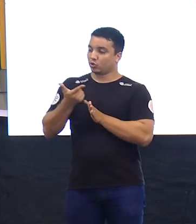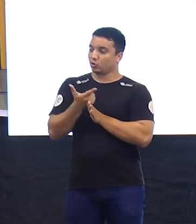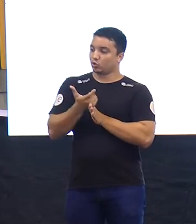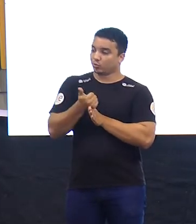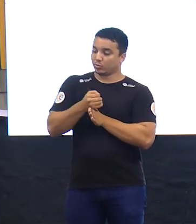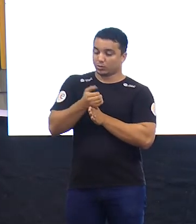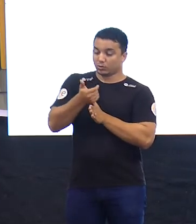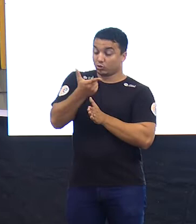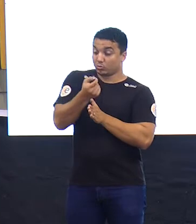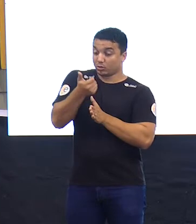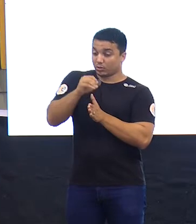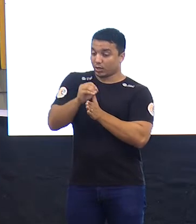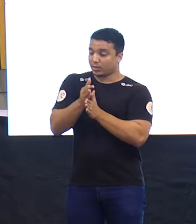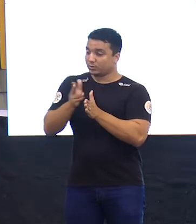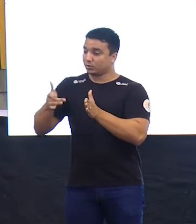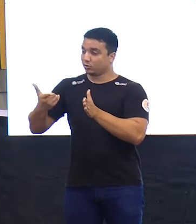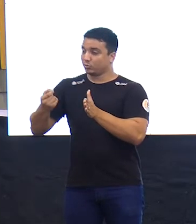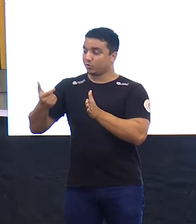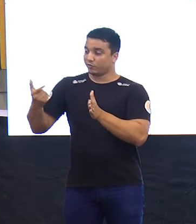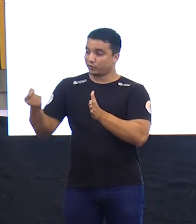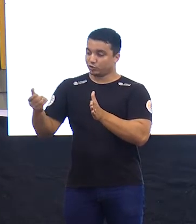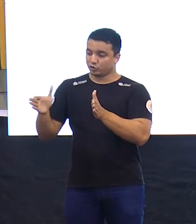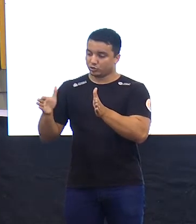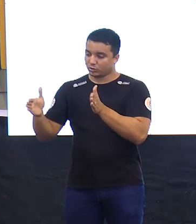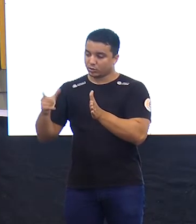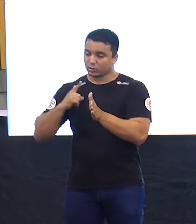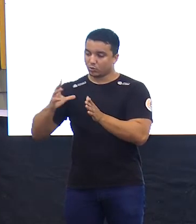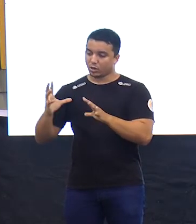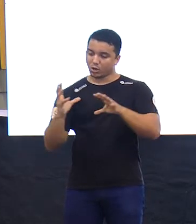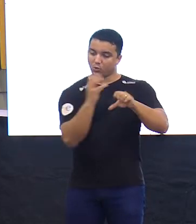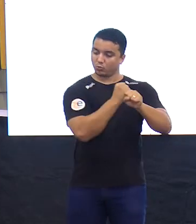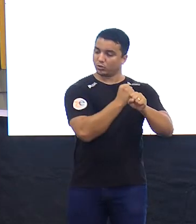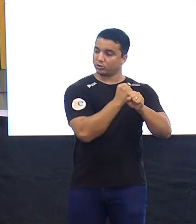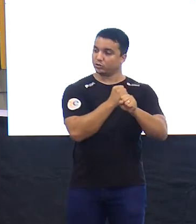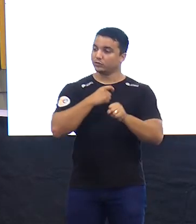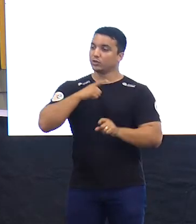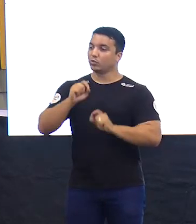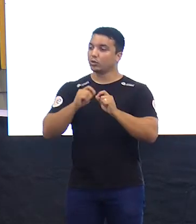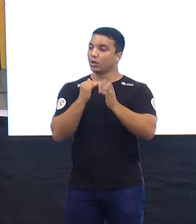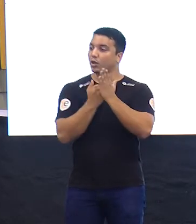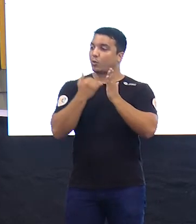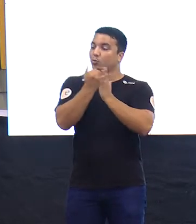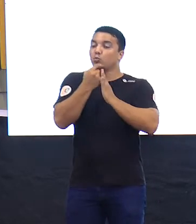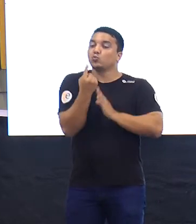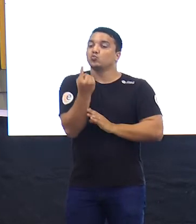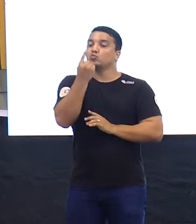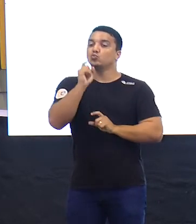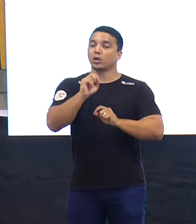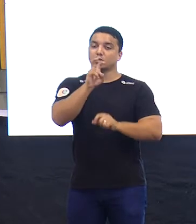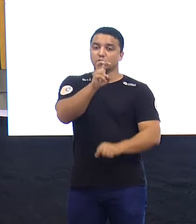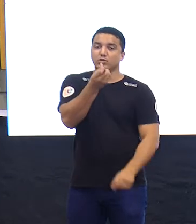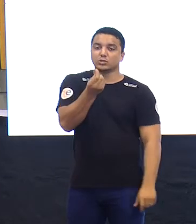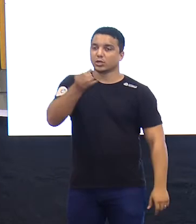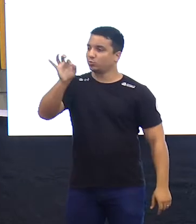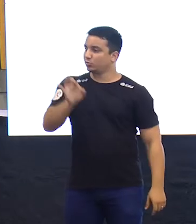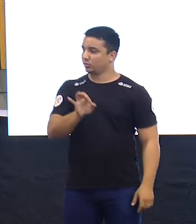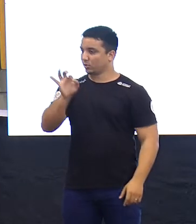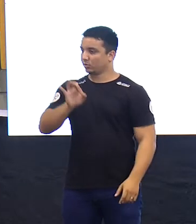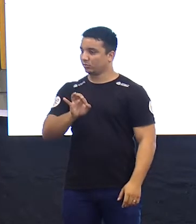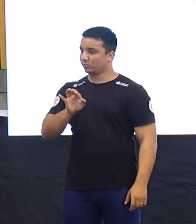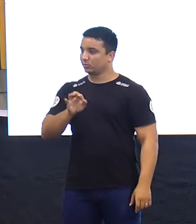década. Esses dois aumentos cumulativos resultaram em um único aumento de